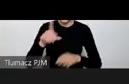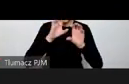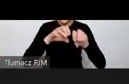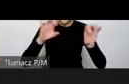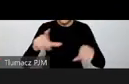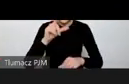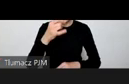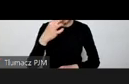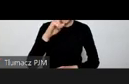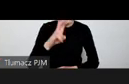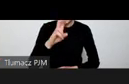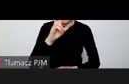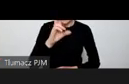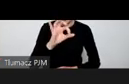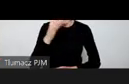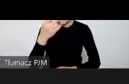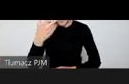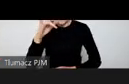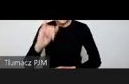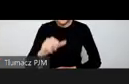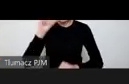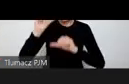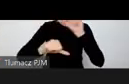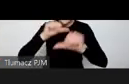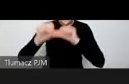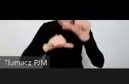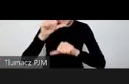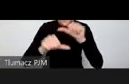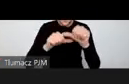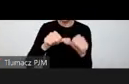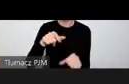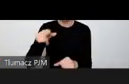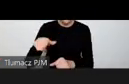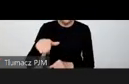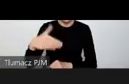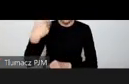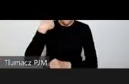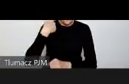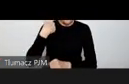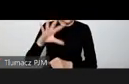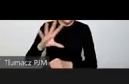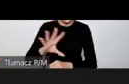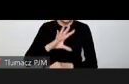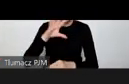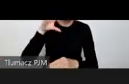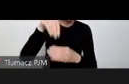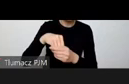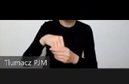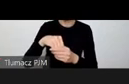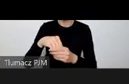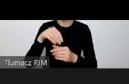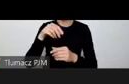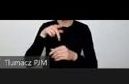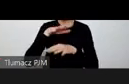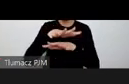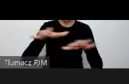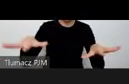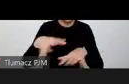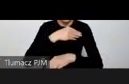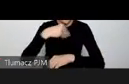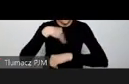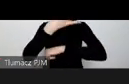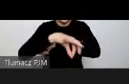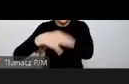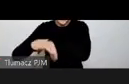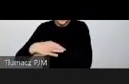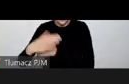Hofmański przez wiele lat był związany, jest związany z licznymi polskimi uniwersytetami, ostatnio z